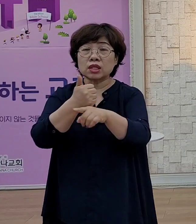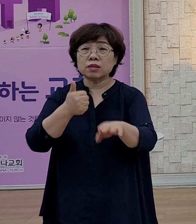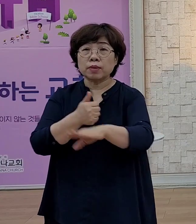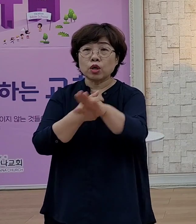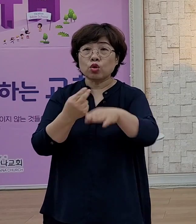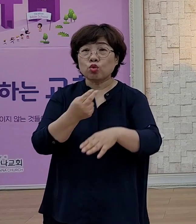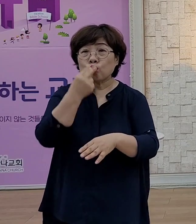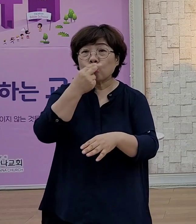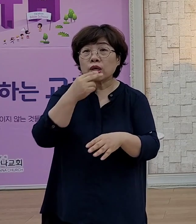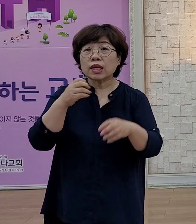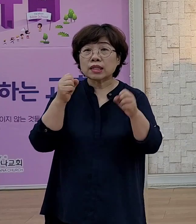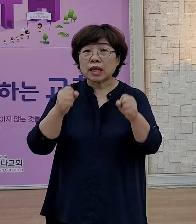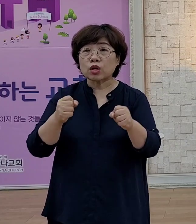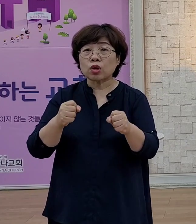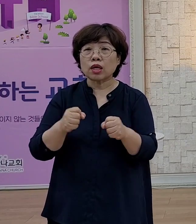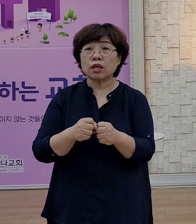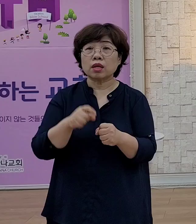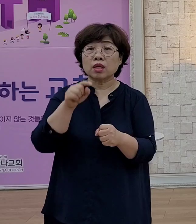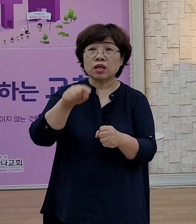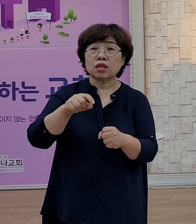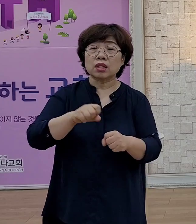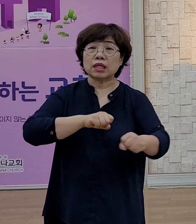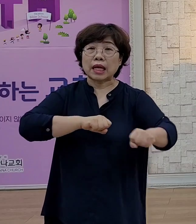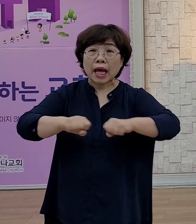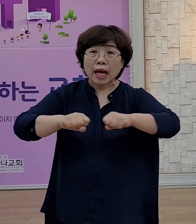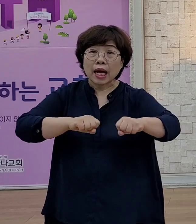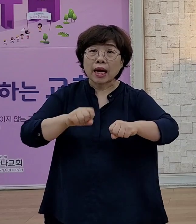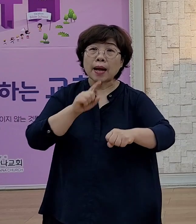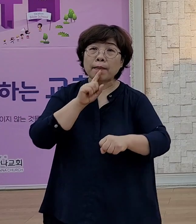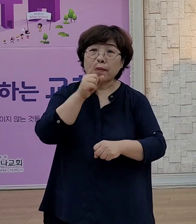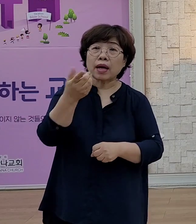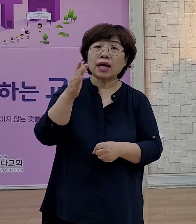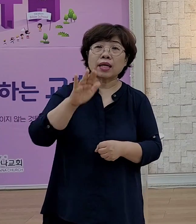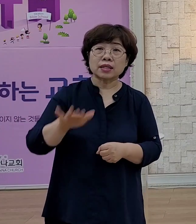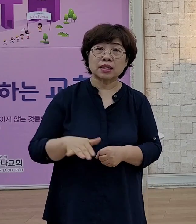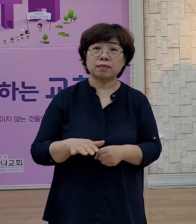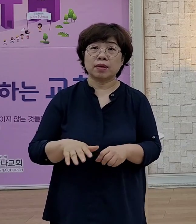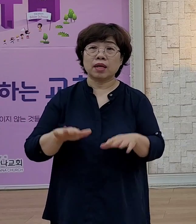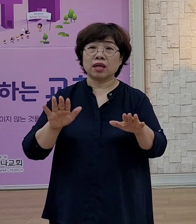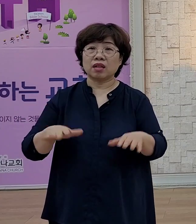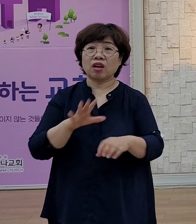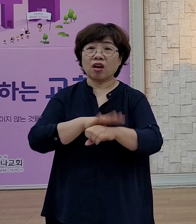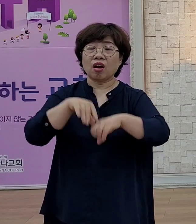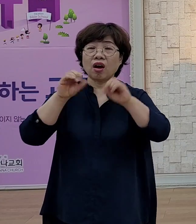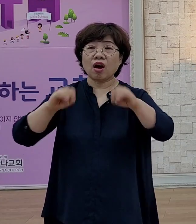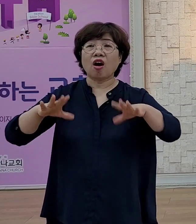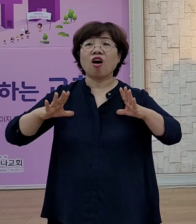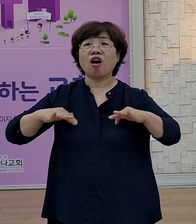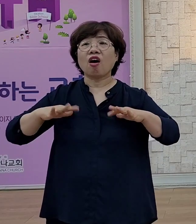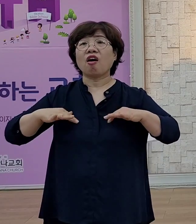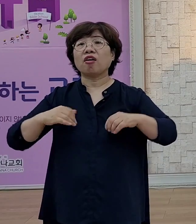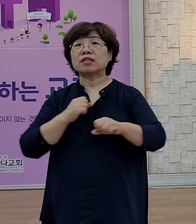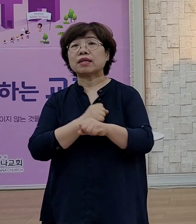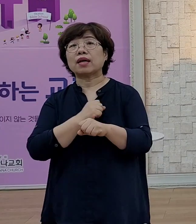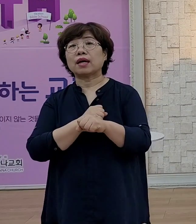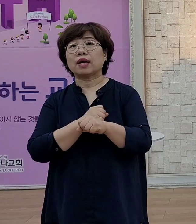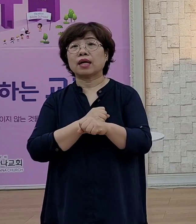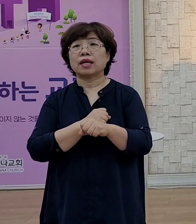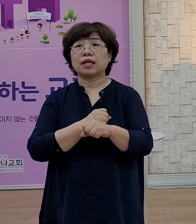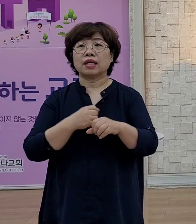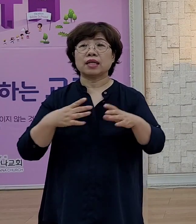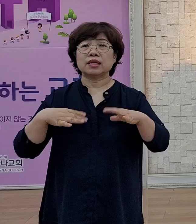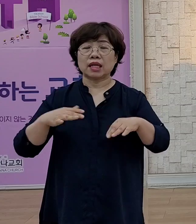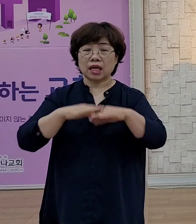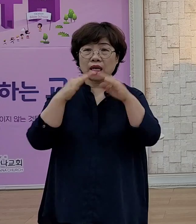말하기를 주의 뜻이면 우리가 살기도 하고 이것이나 저것을 하리라 할 것이거늘 이제도 너희가 허탄한